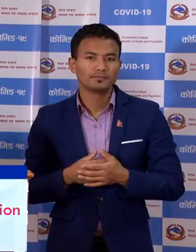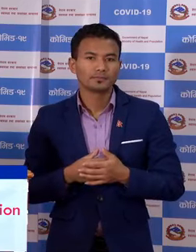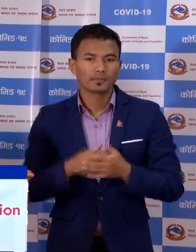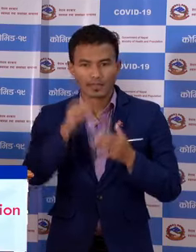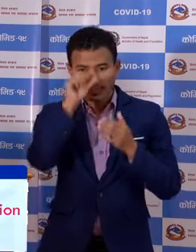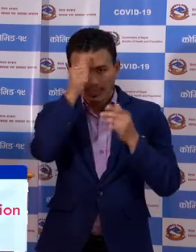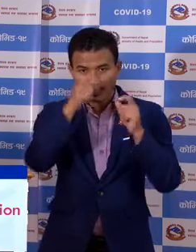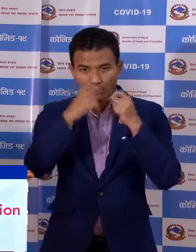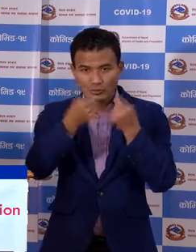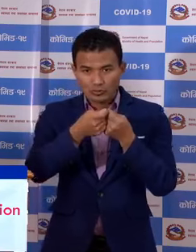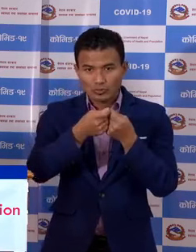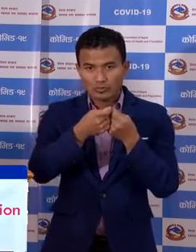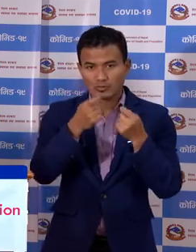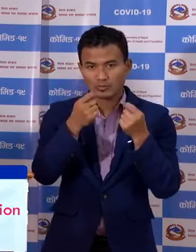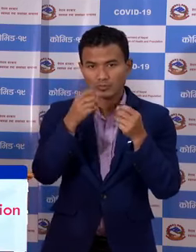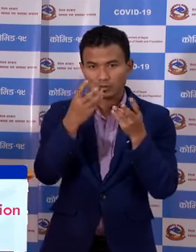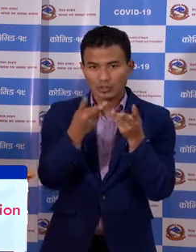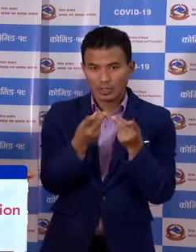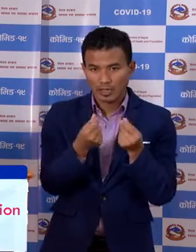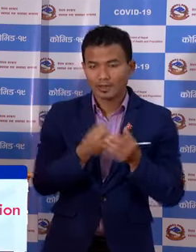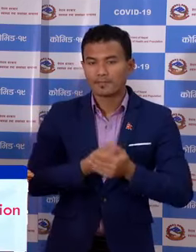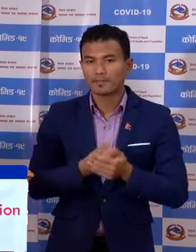रेड जोनमा परेकाको जम्मा संख्या